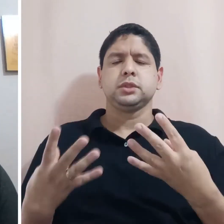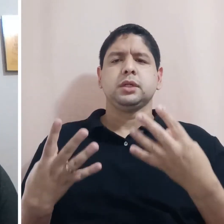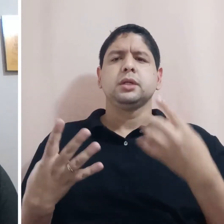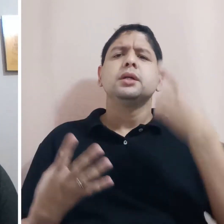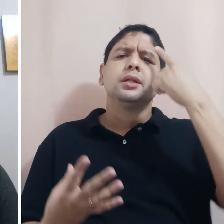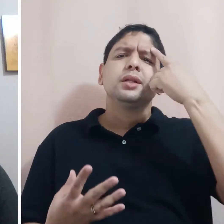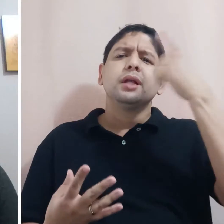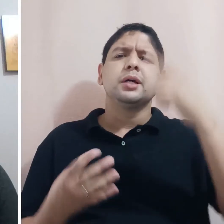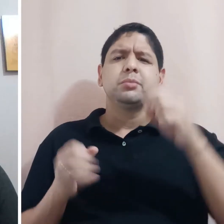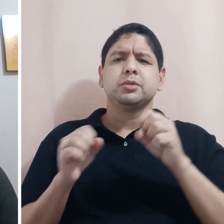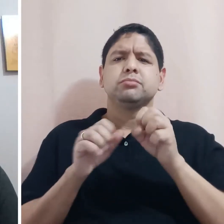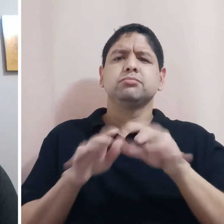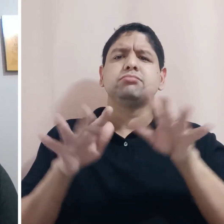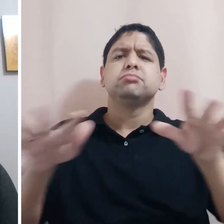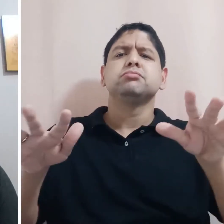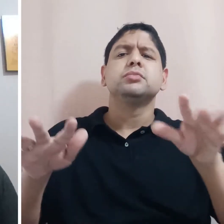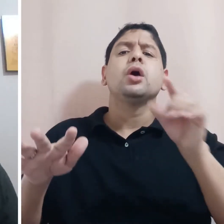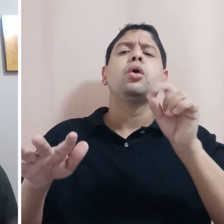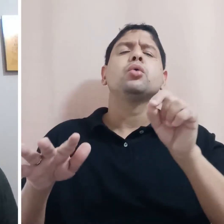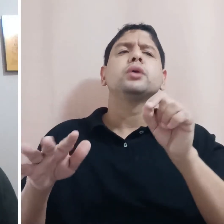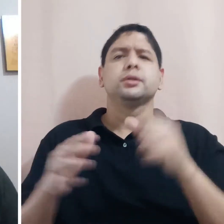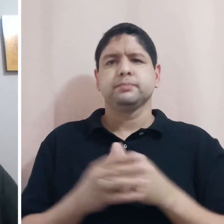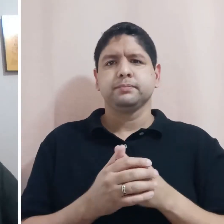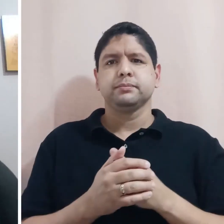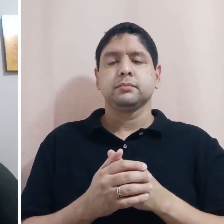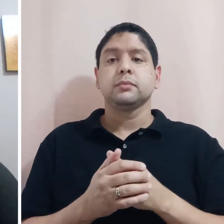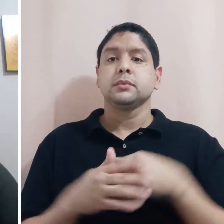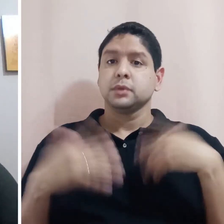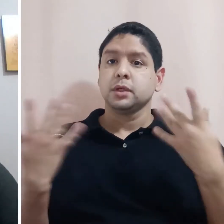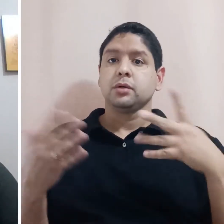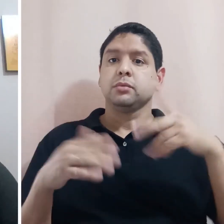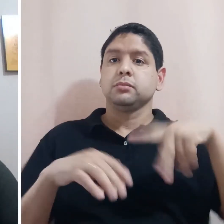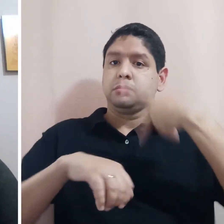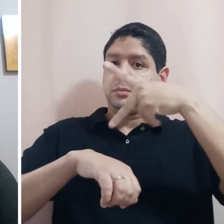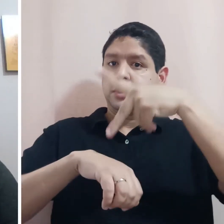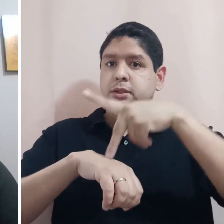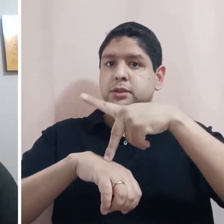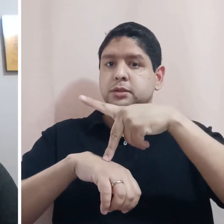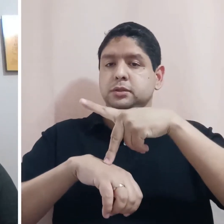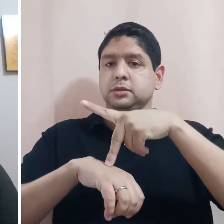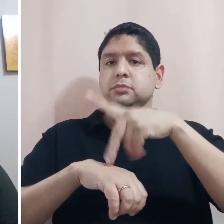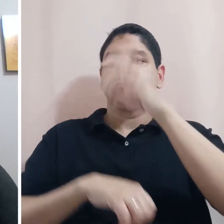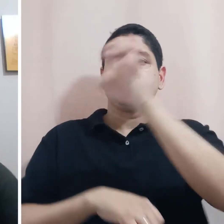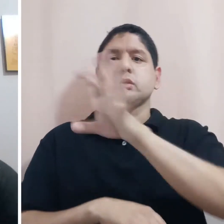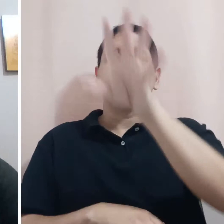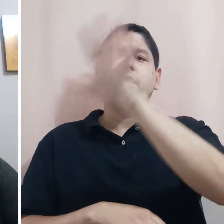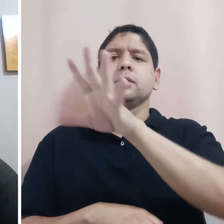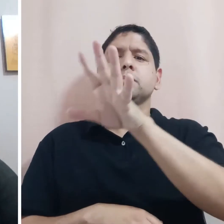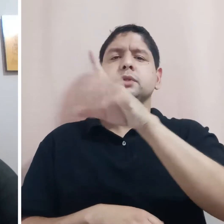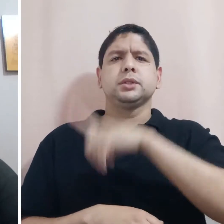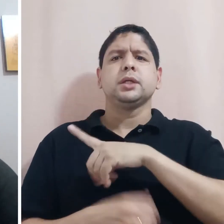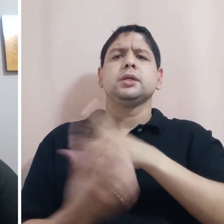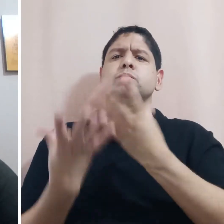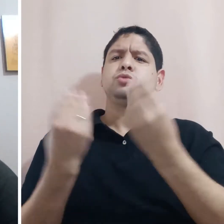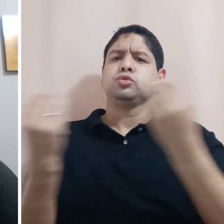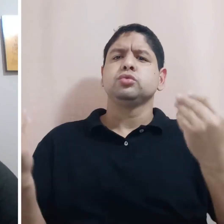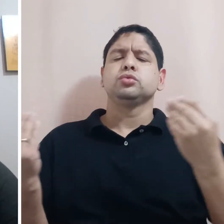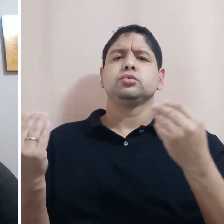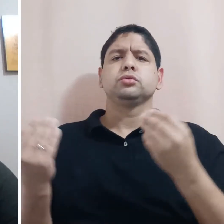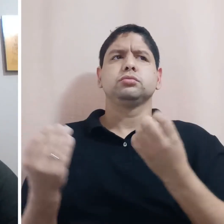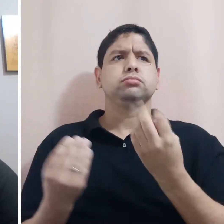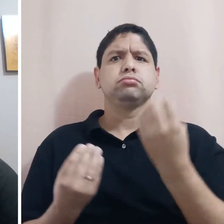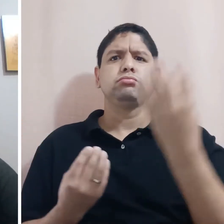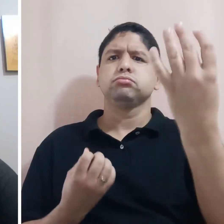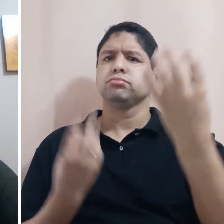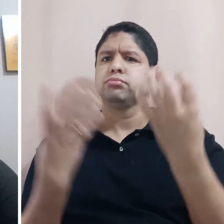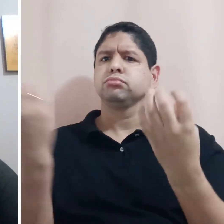essa expansão marítima europeia? A gente chama de expansão marítima europeia a um conjunto de viagens pelo oceano,